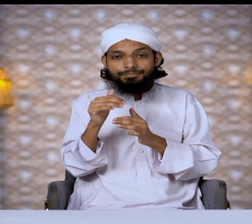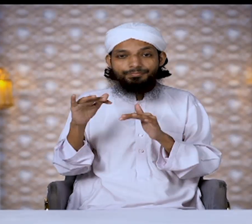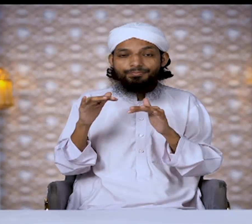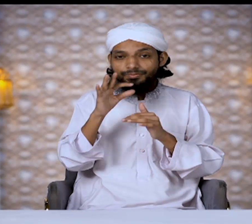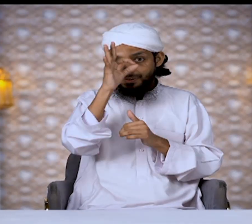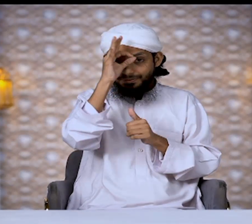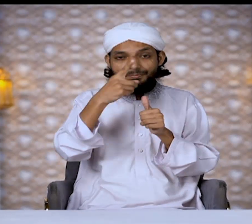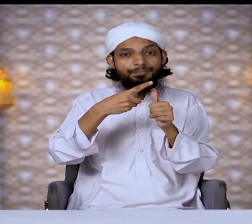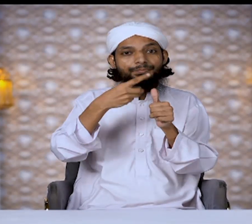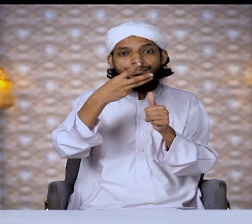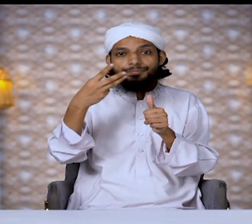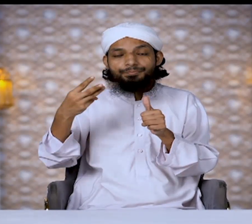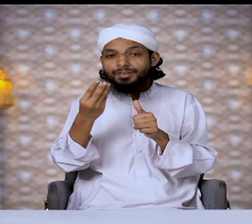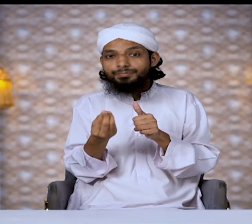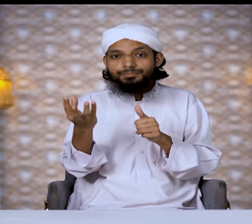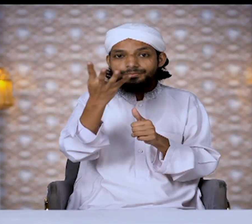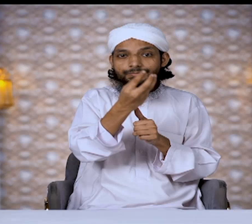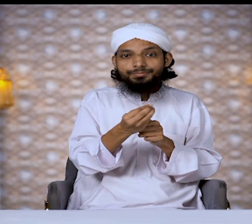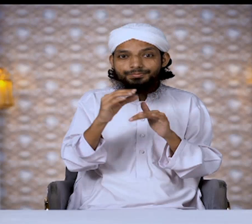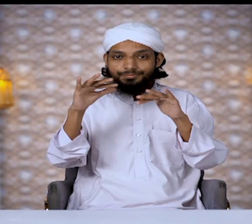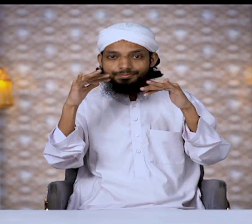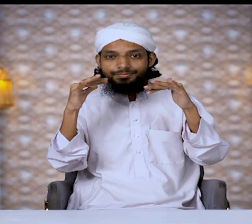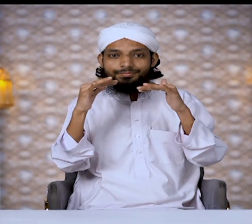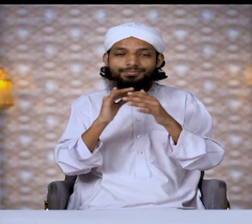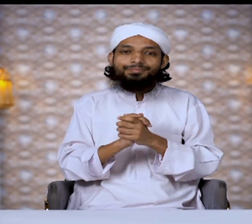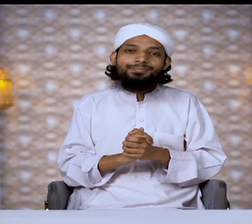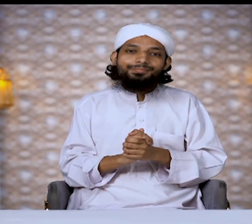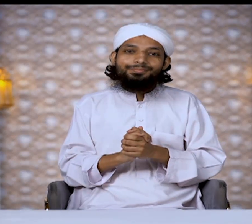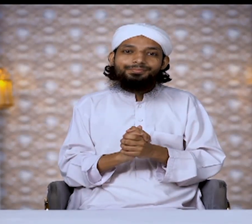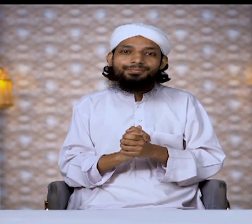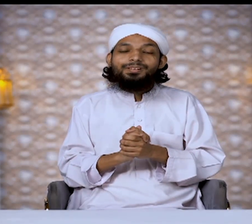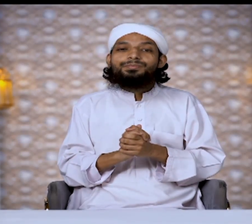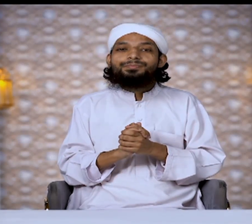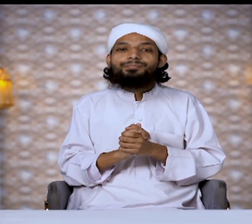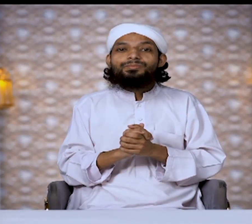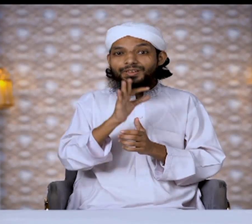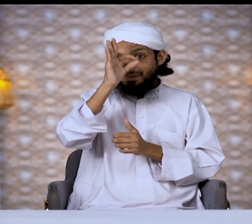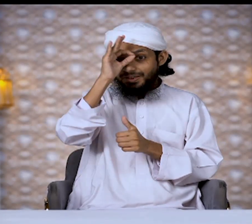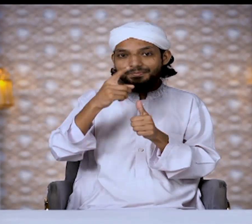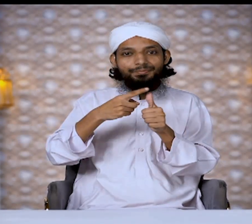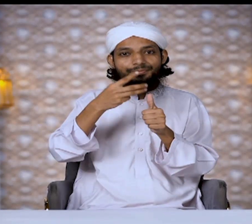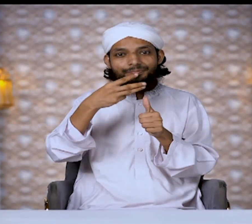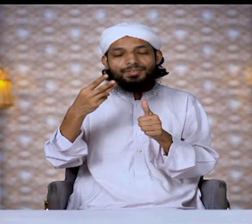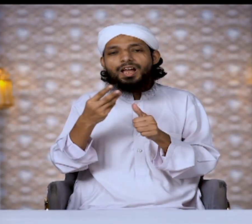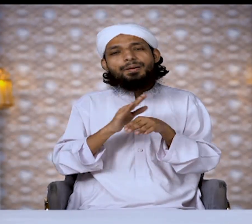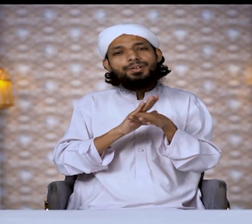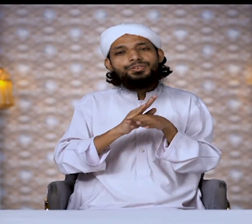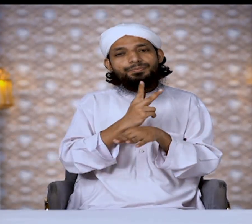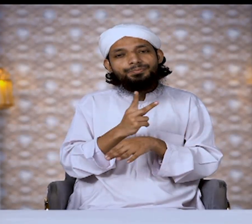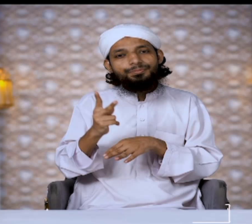تھے۔ آئیے اب اعلیٰ حضرت رحمۃ اللہ علیہ کے روزمرہ معاملات کی ایک جھلک ملاحظہ کرتے ہیں۔ چنانچہ آپ رحمۃ اللہ علیہ کا ہمیشہ معمول